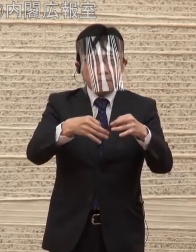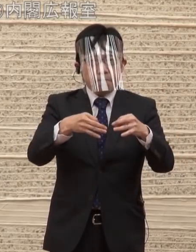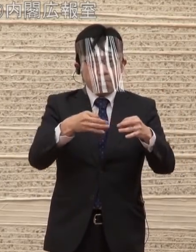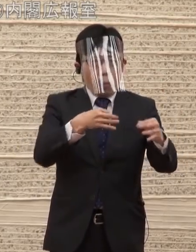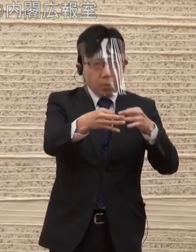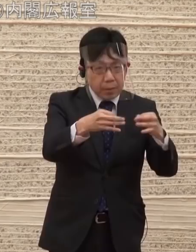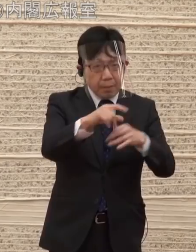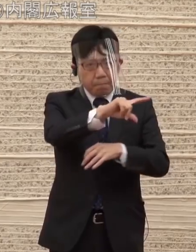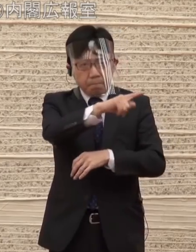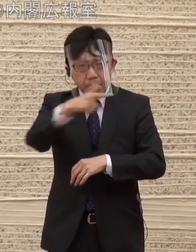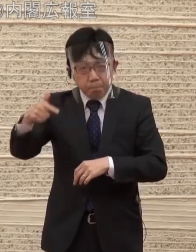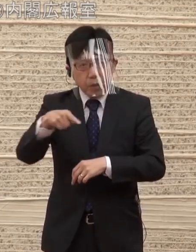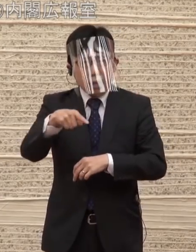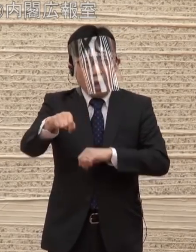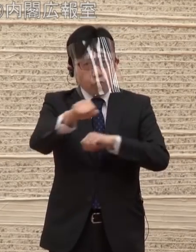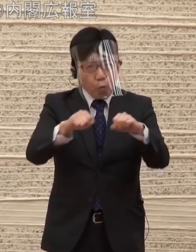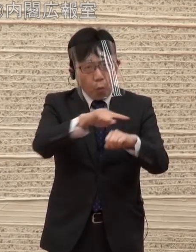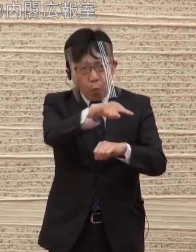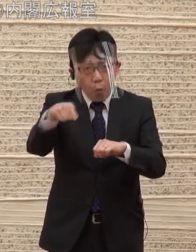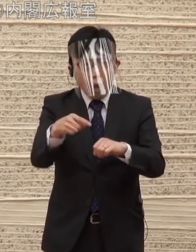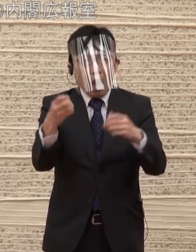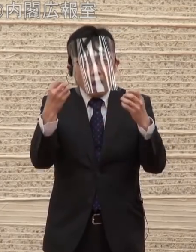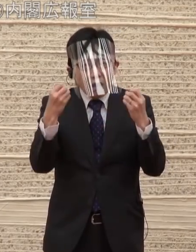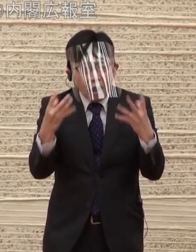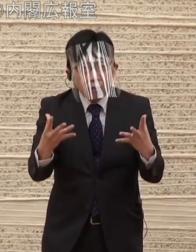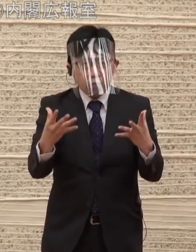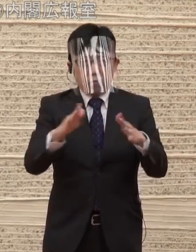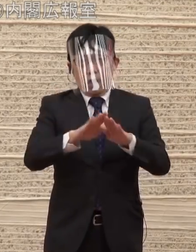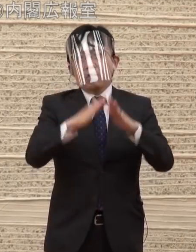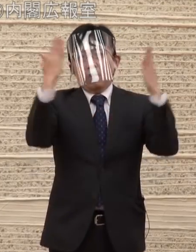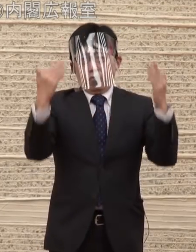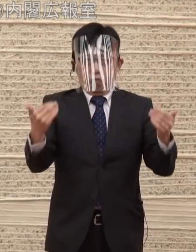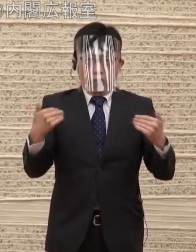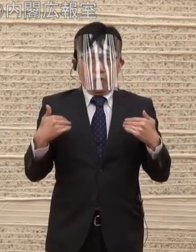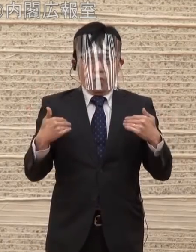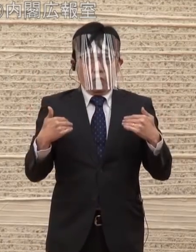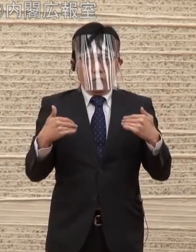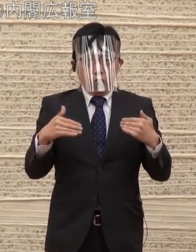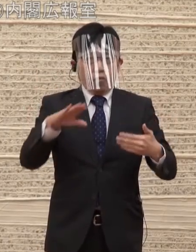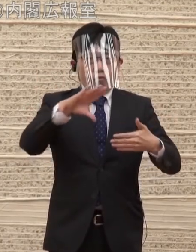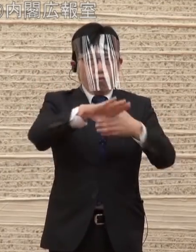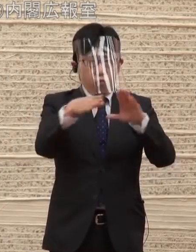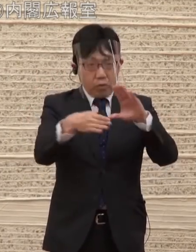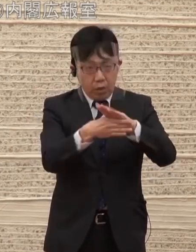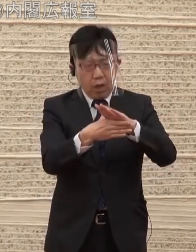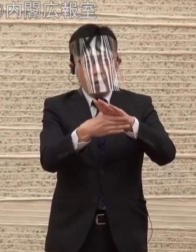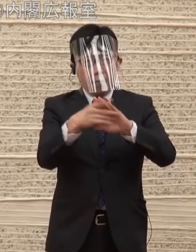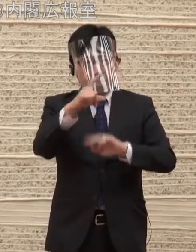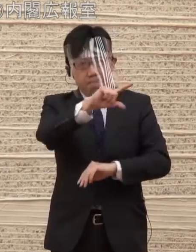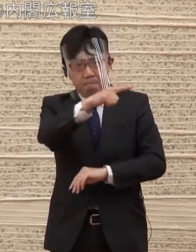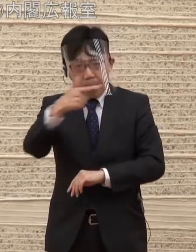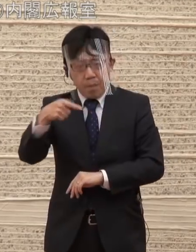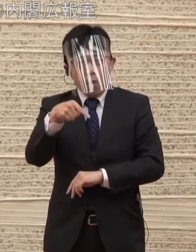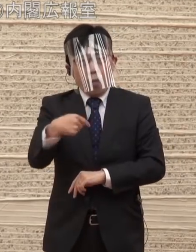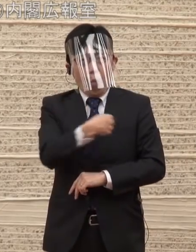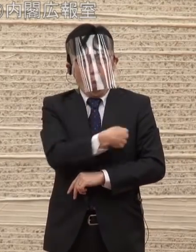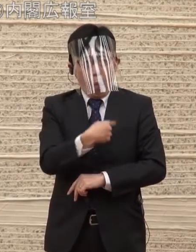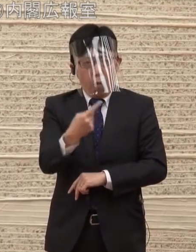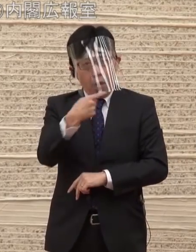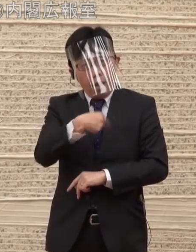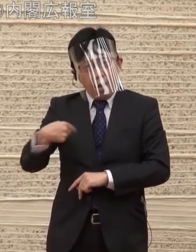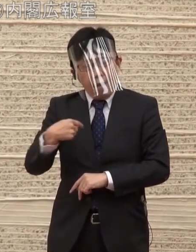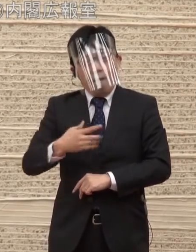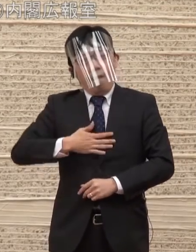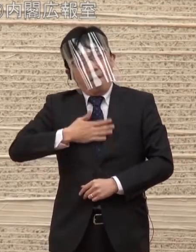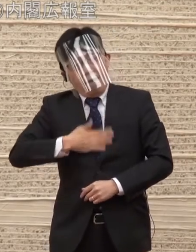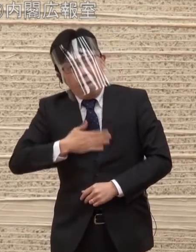ますコンサートや演劇などインカレ jis イベントは私たちの心を豊かにし